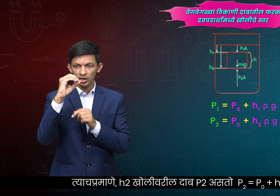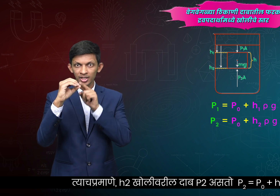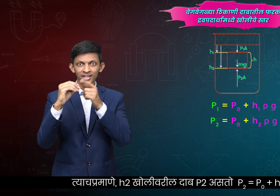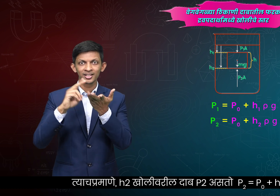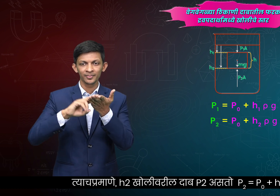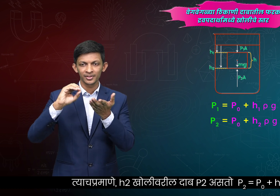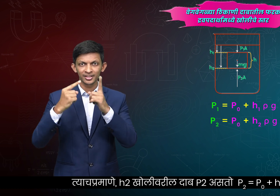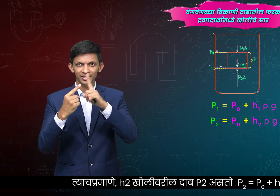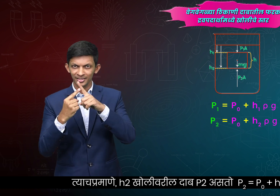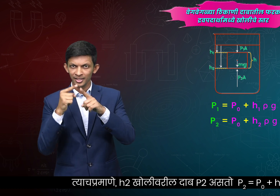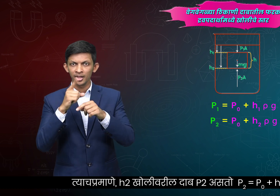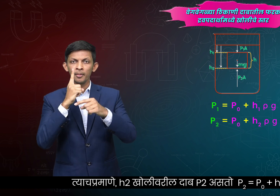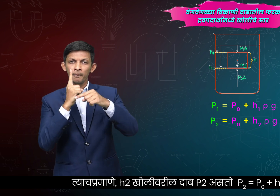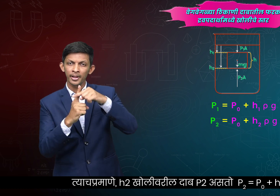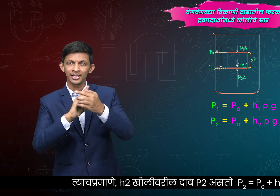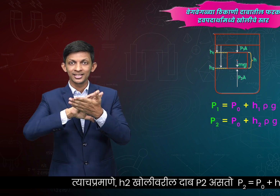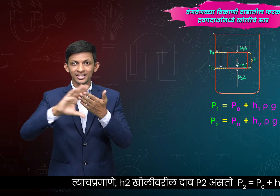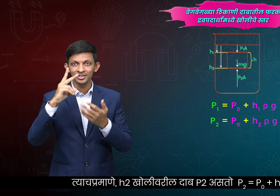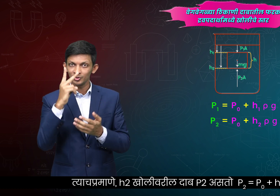समजा